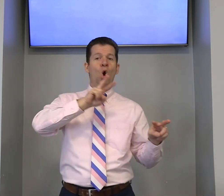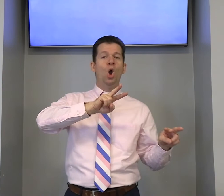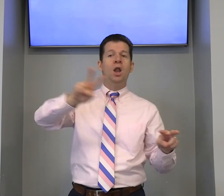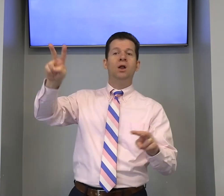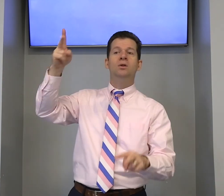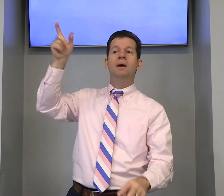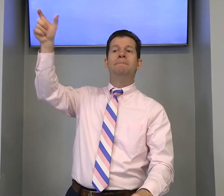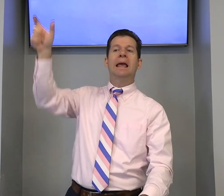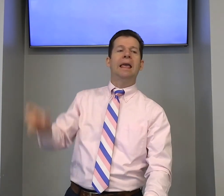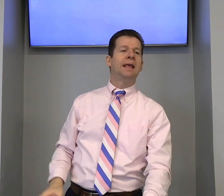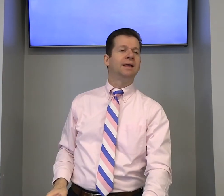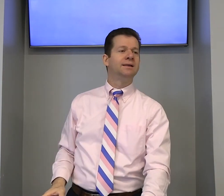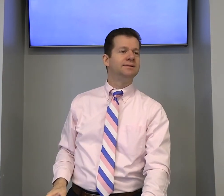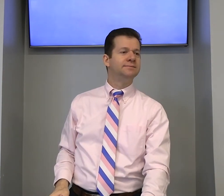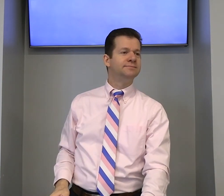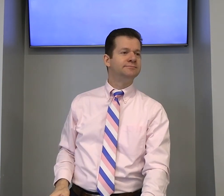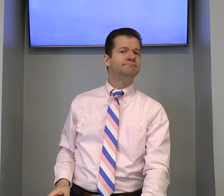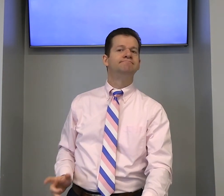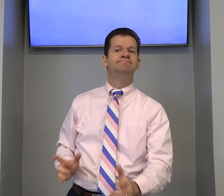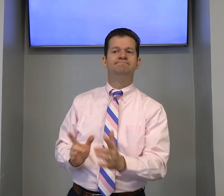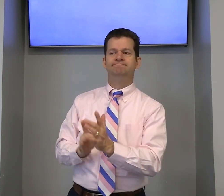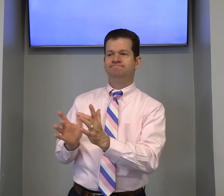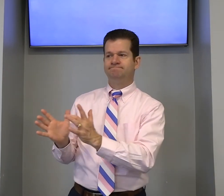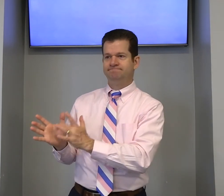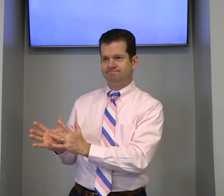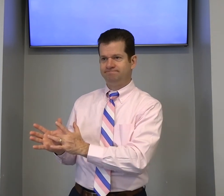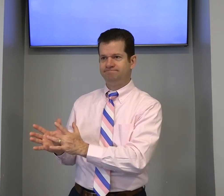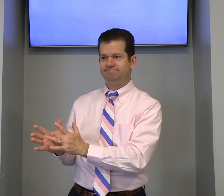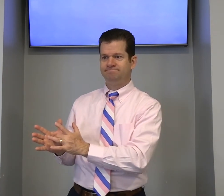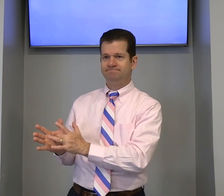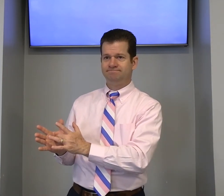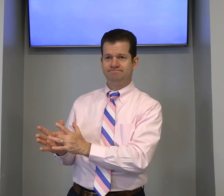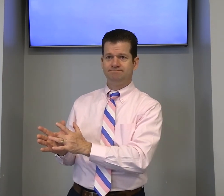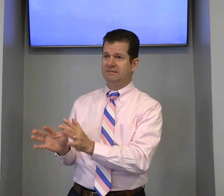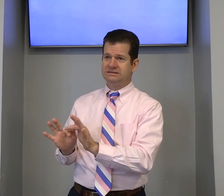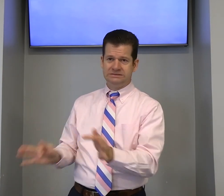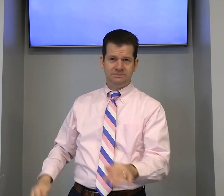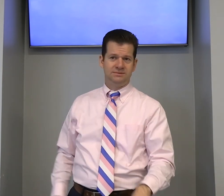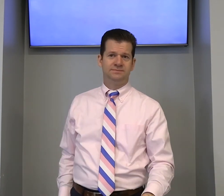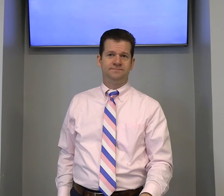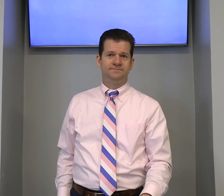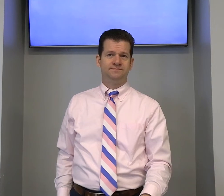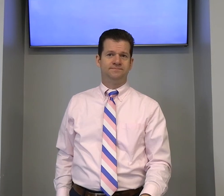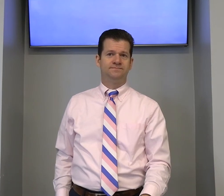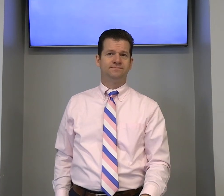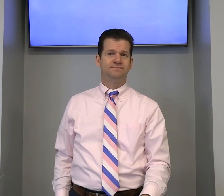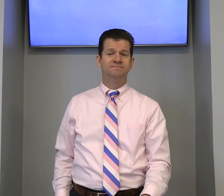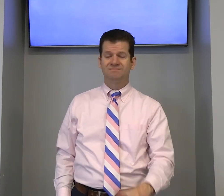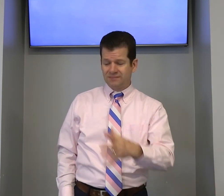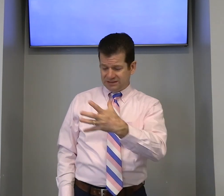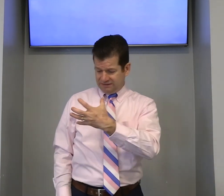12, versículo 2. Olhando para Jesus. É simples, a escolha é